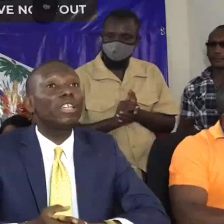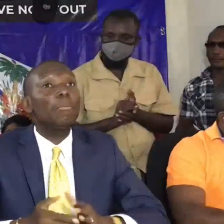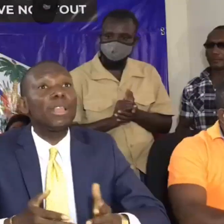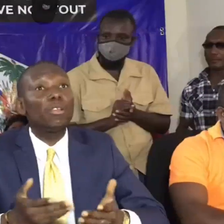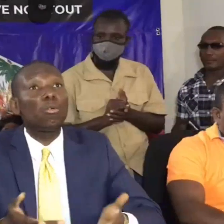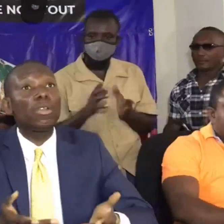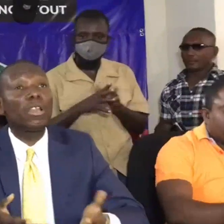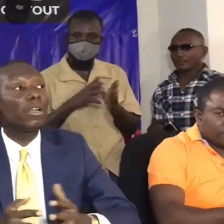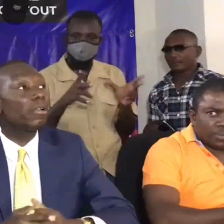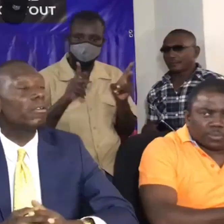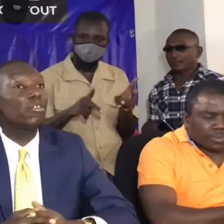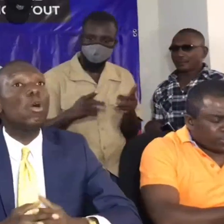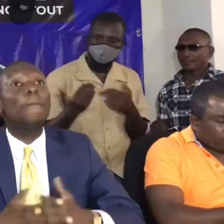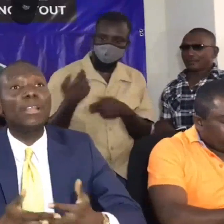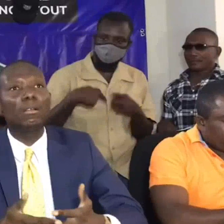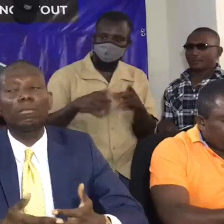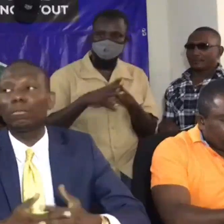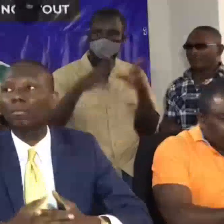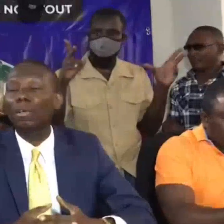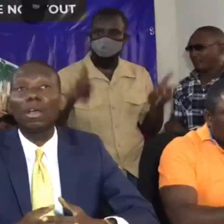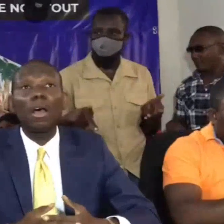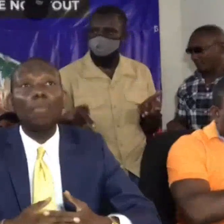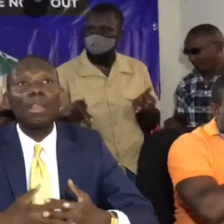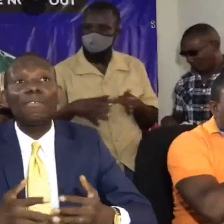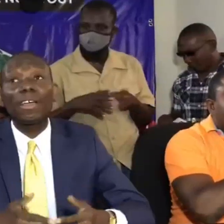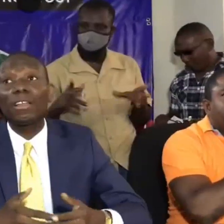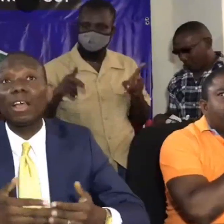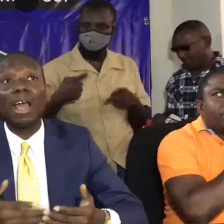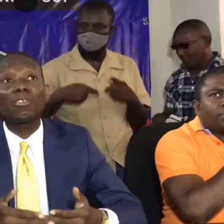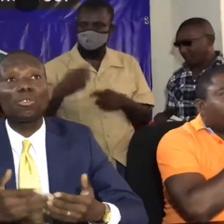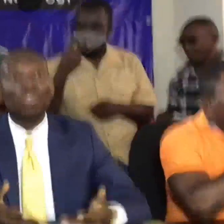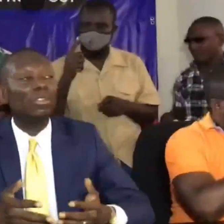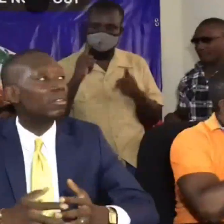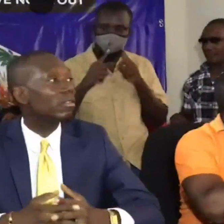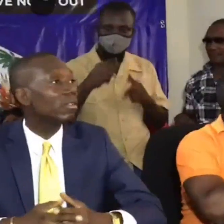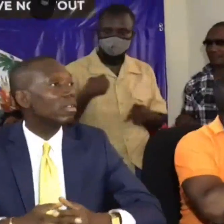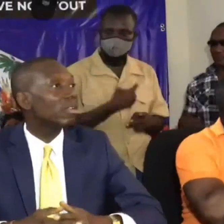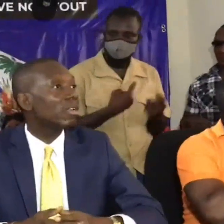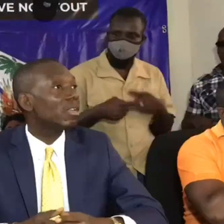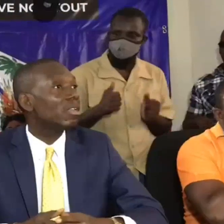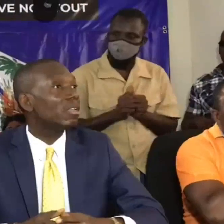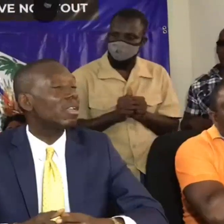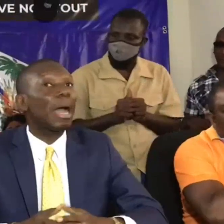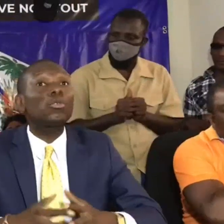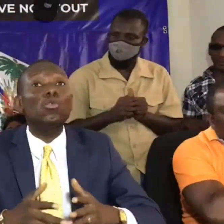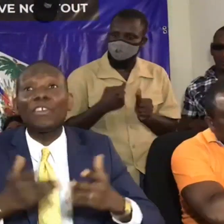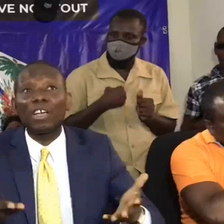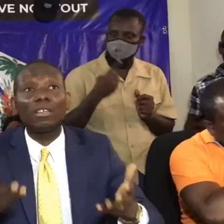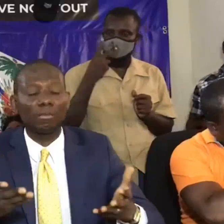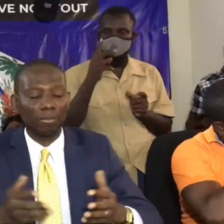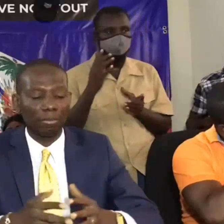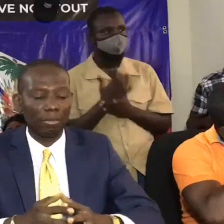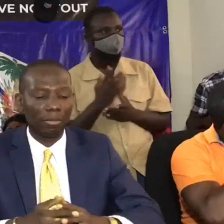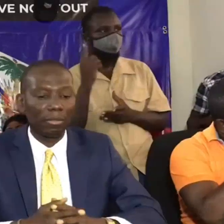Et j'en pile là, nous connaît là, yo en pile Fred Axel, et qui a